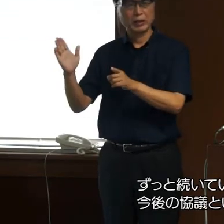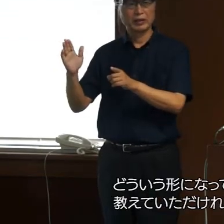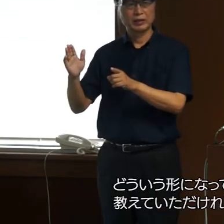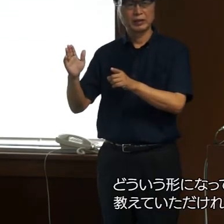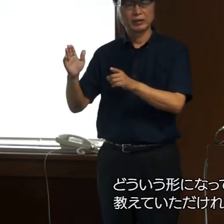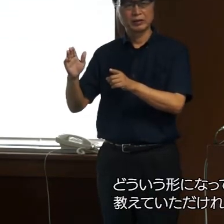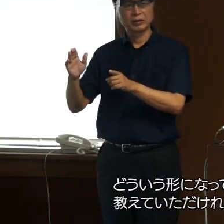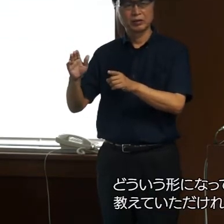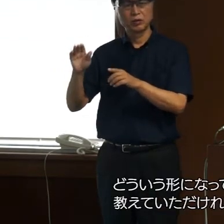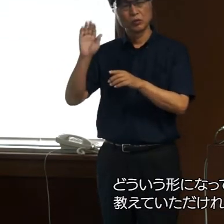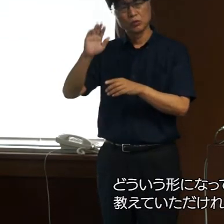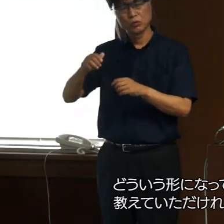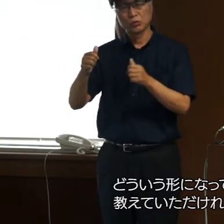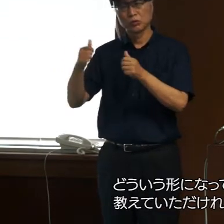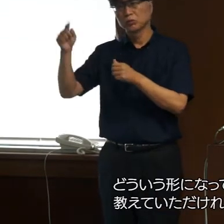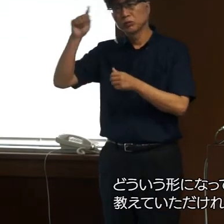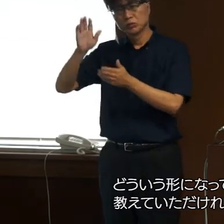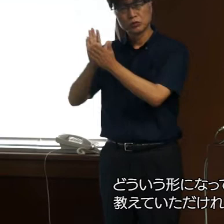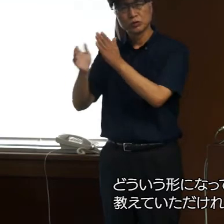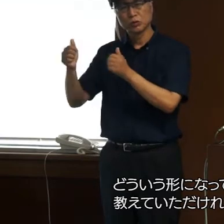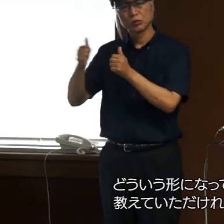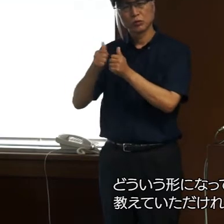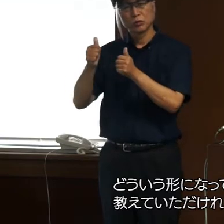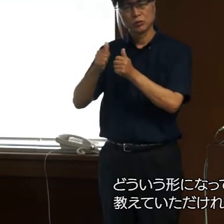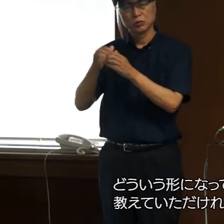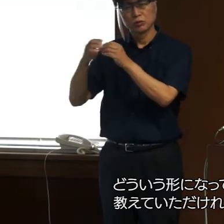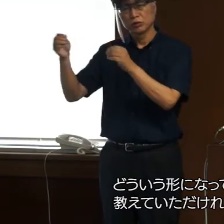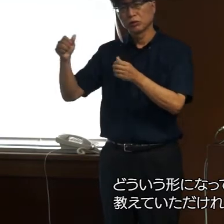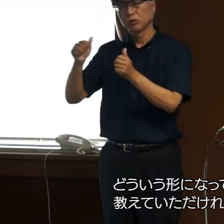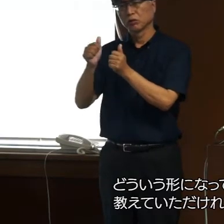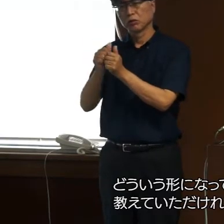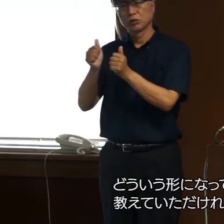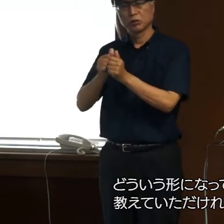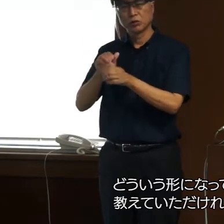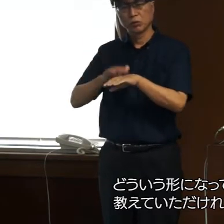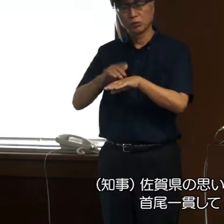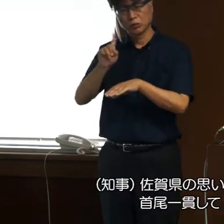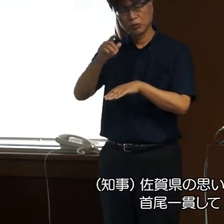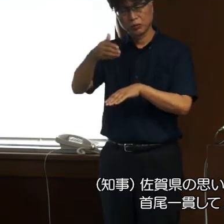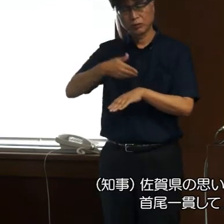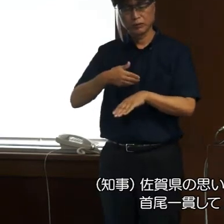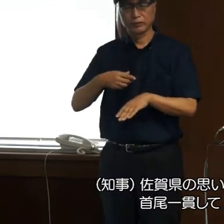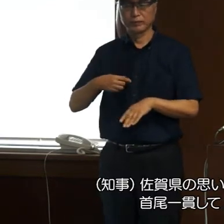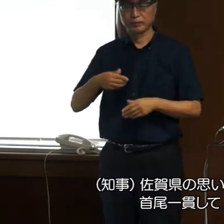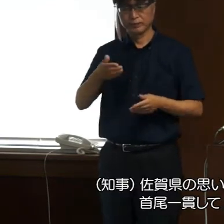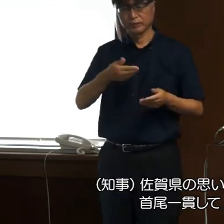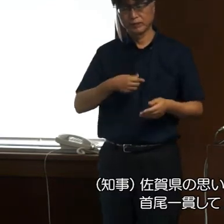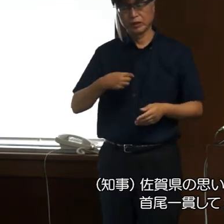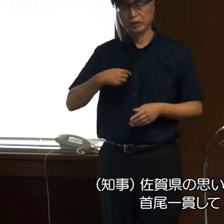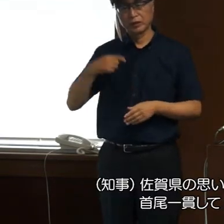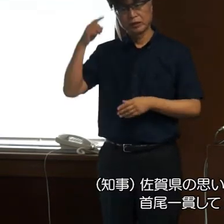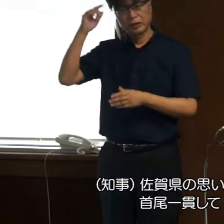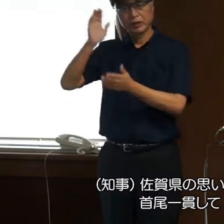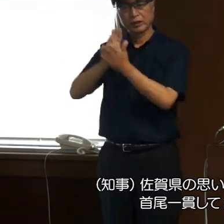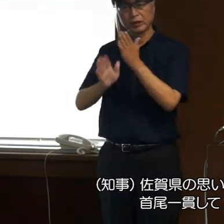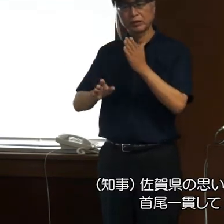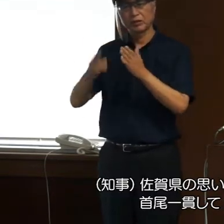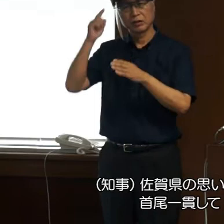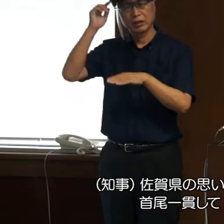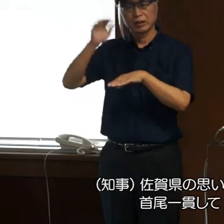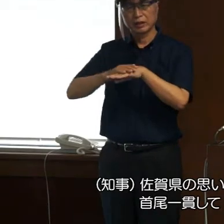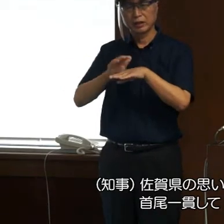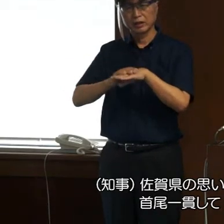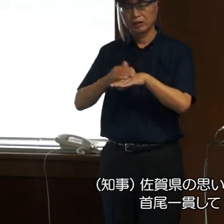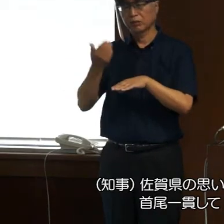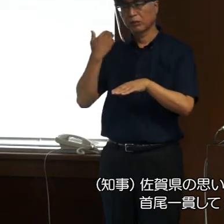というのはどういう形になっていくのかというところをちょっと教えていただければと思います。 佐賀県の思いというのはもう守備一